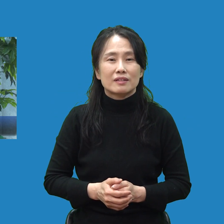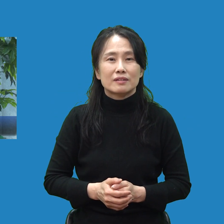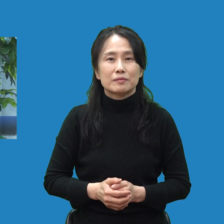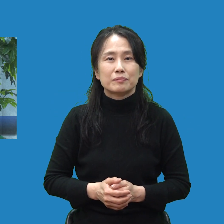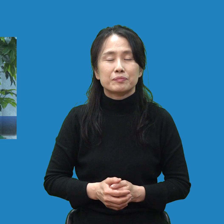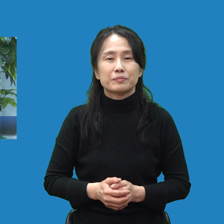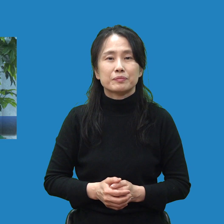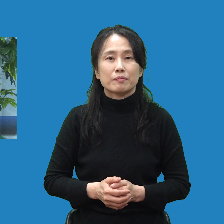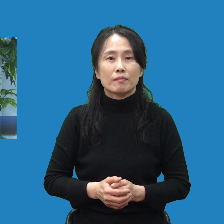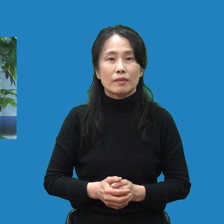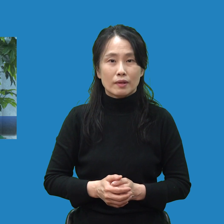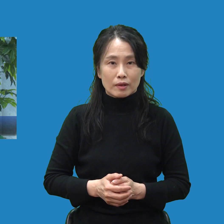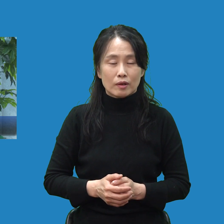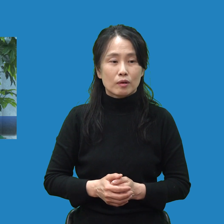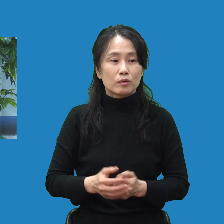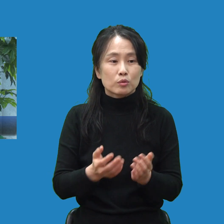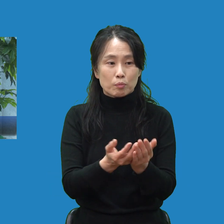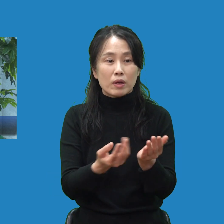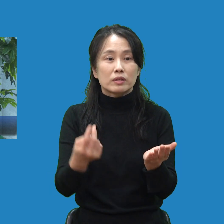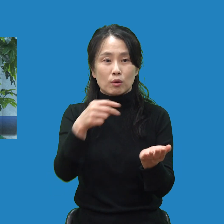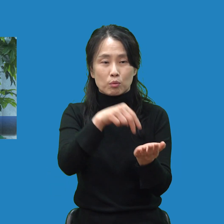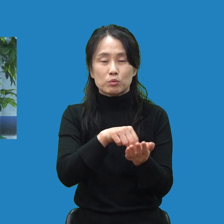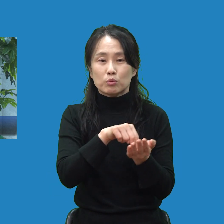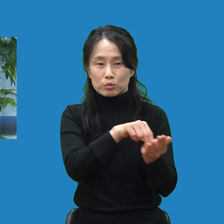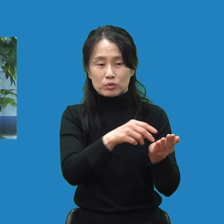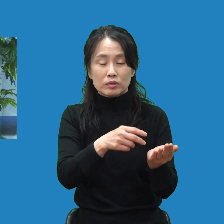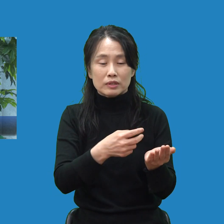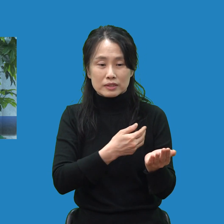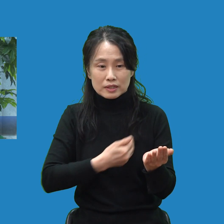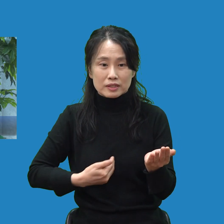가라. 그러면 또 배를 타고 가야 되잖아요.